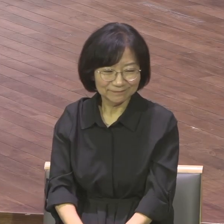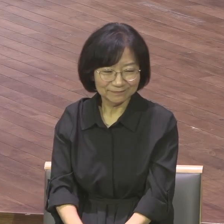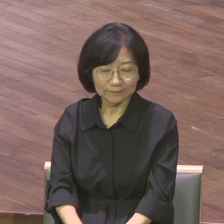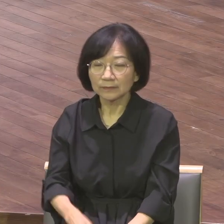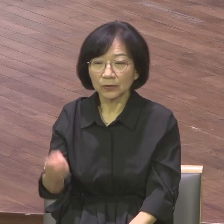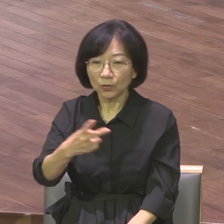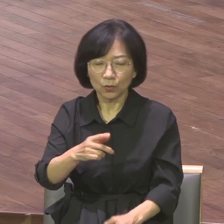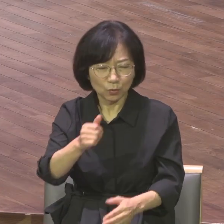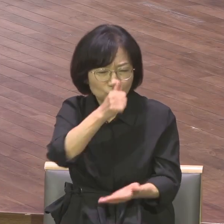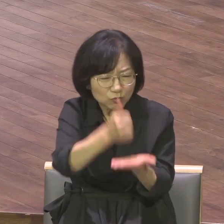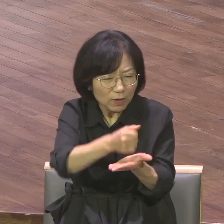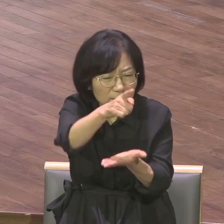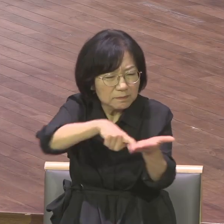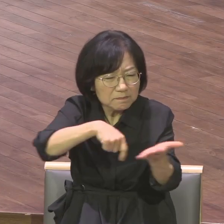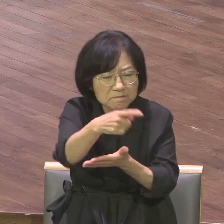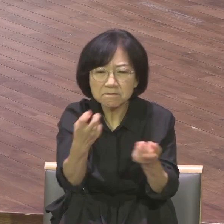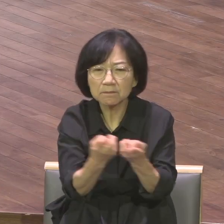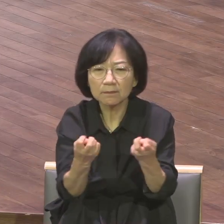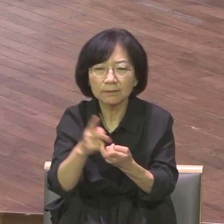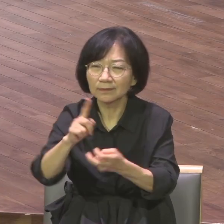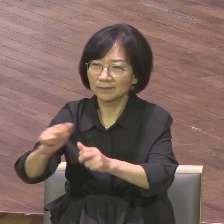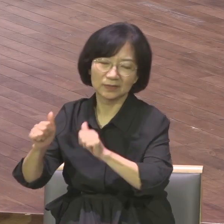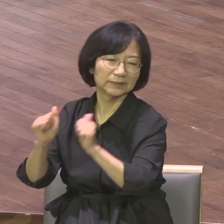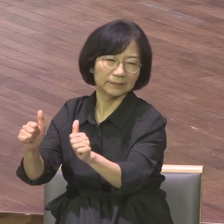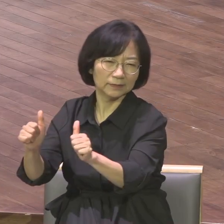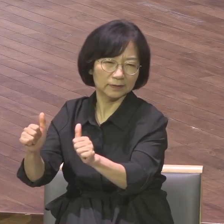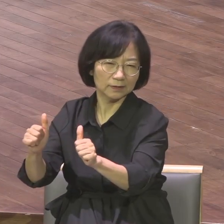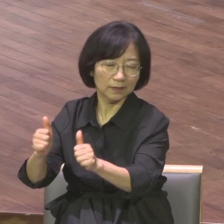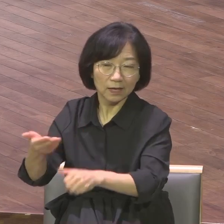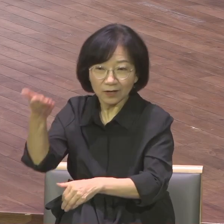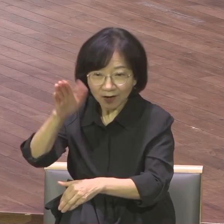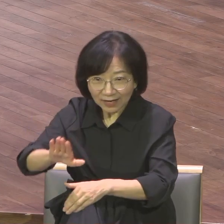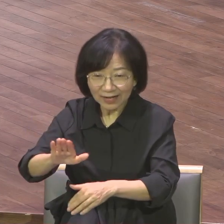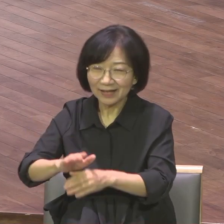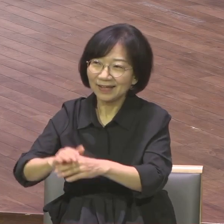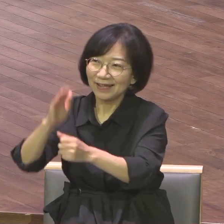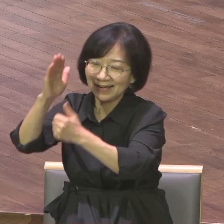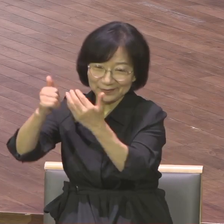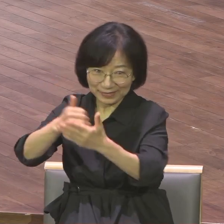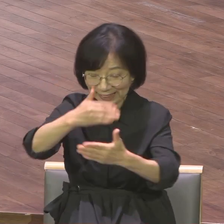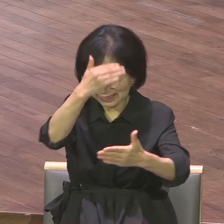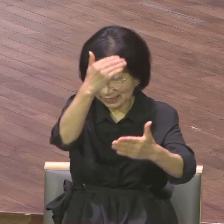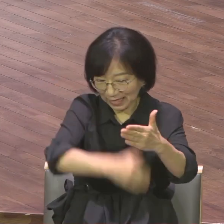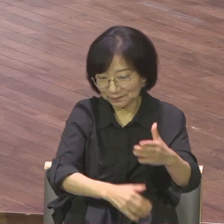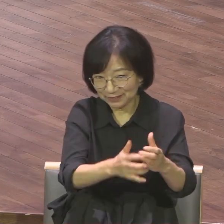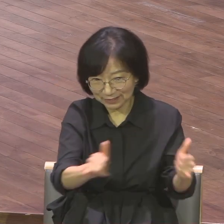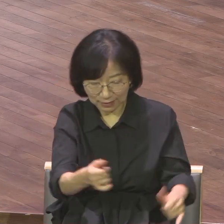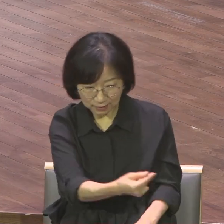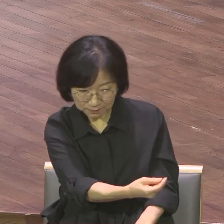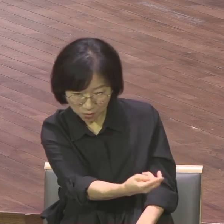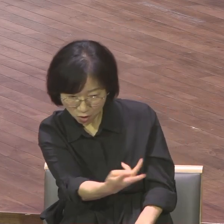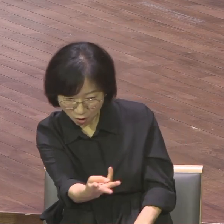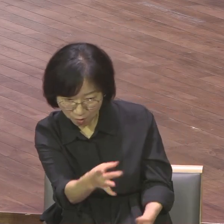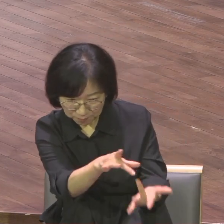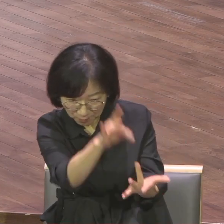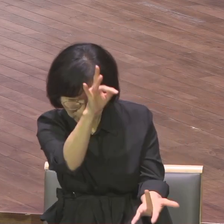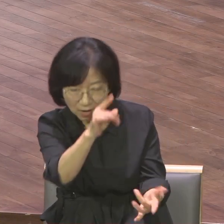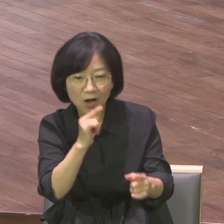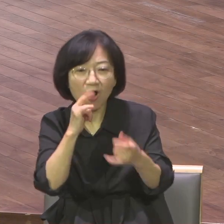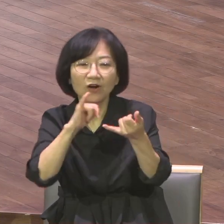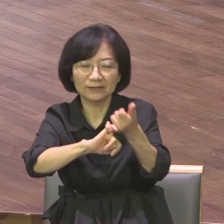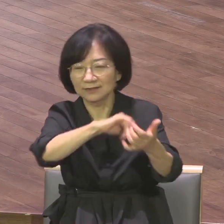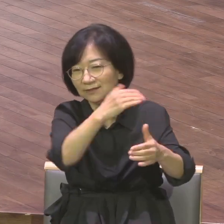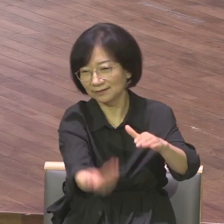대한 대가를 치르게 하지만은 그 속에 남은 자들을 세우셔서 언약을 성취해 나가신다는 거죠.